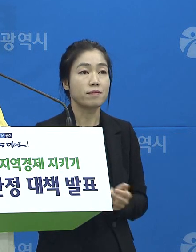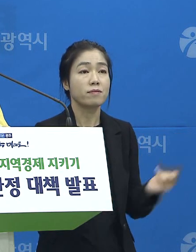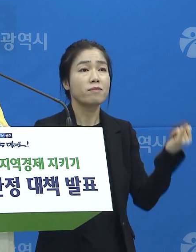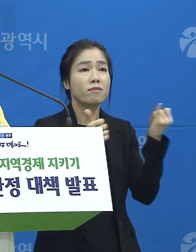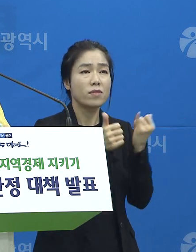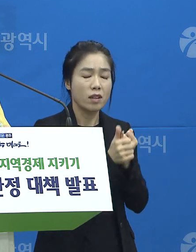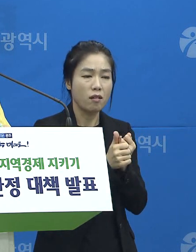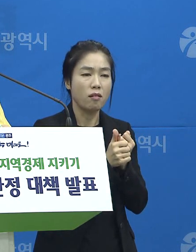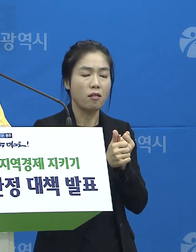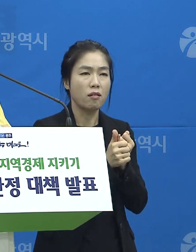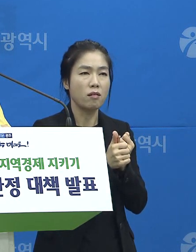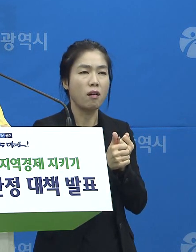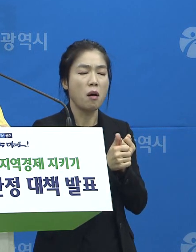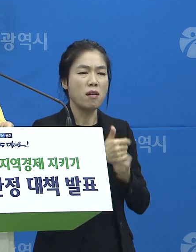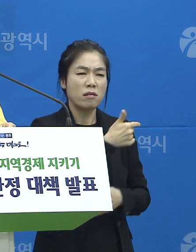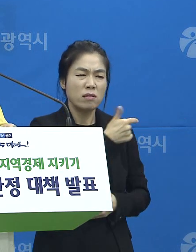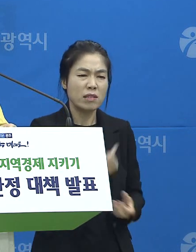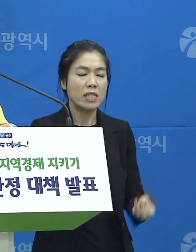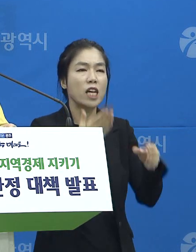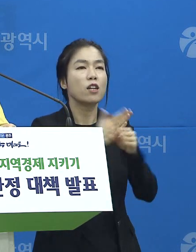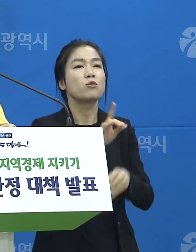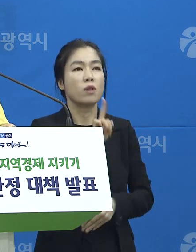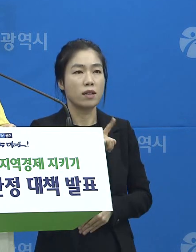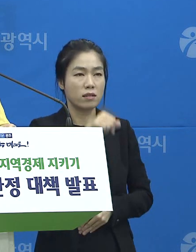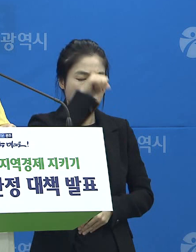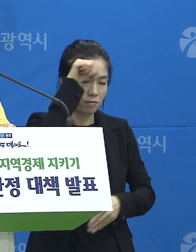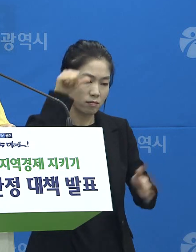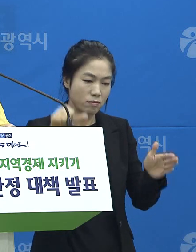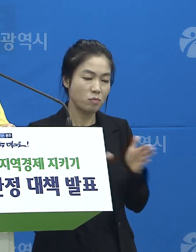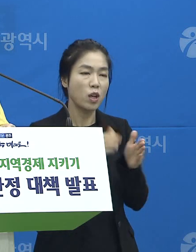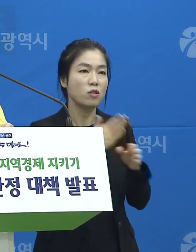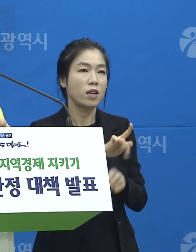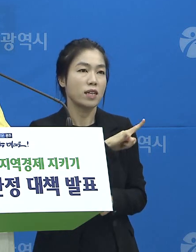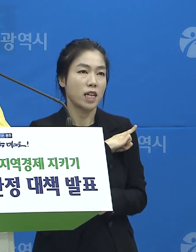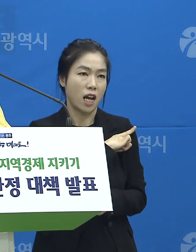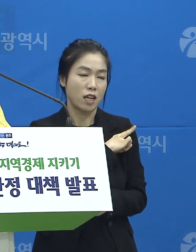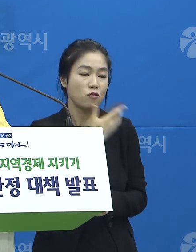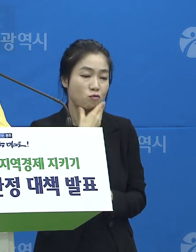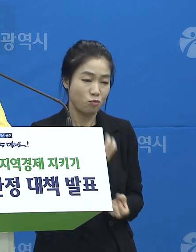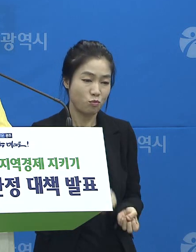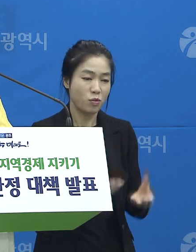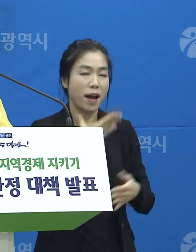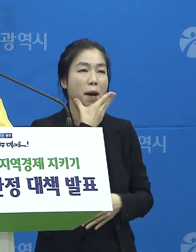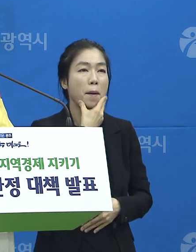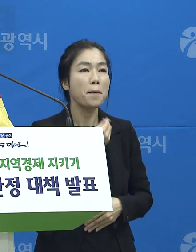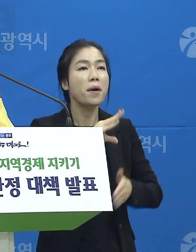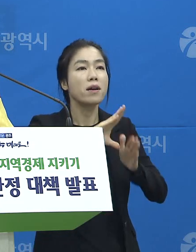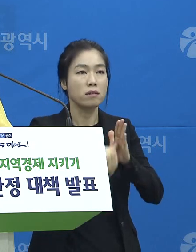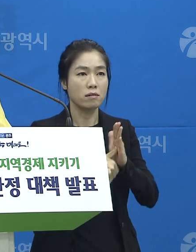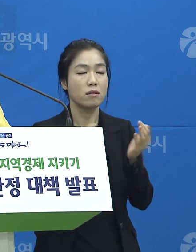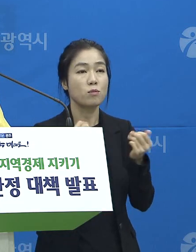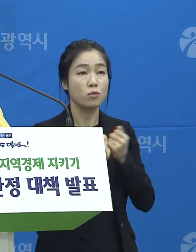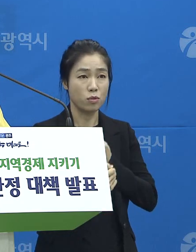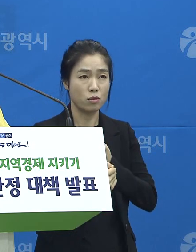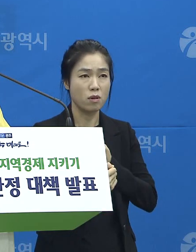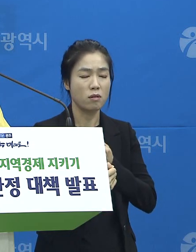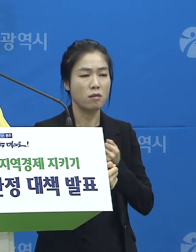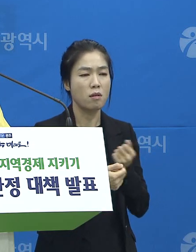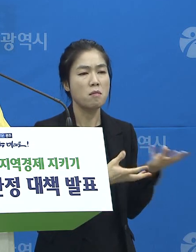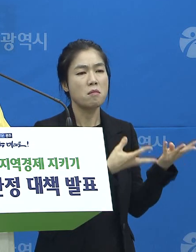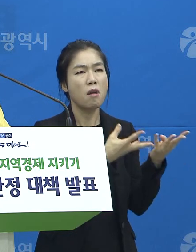결혼은 일륜지 대사 중 하나로 인생에 있어 가장 축복받고 행복해야 할 시간임에도